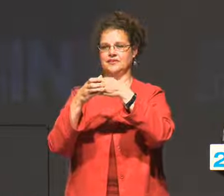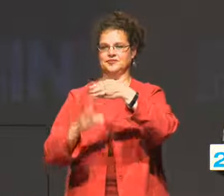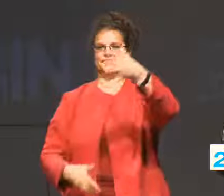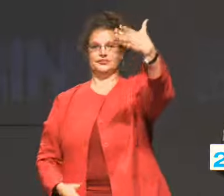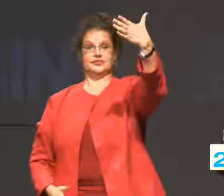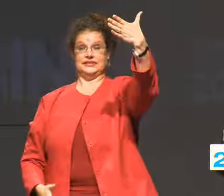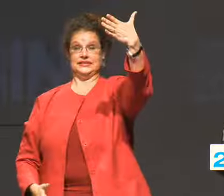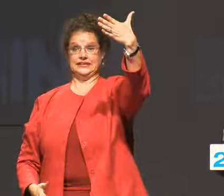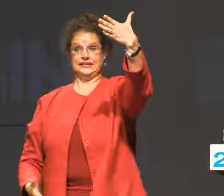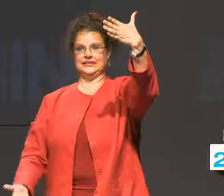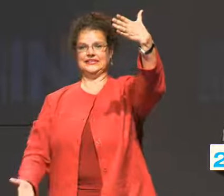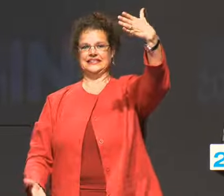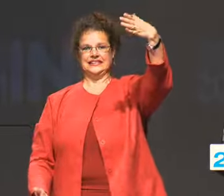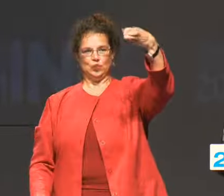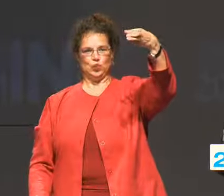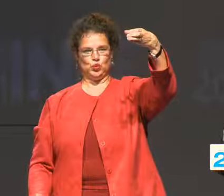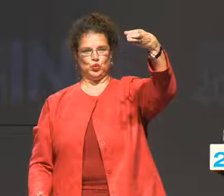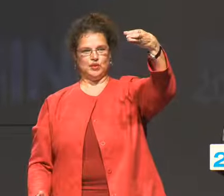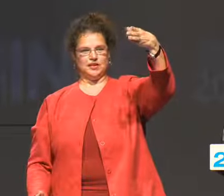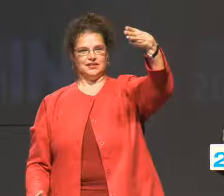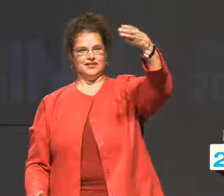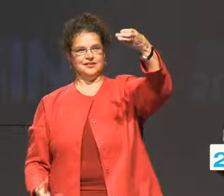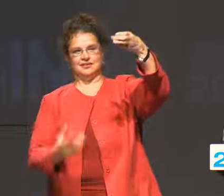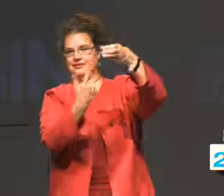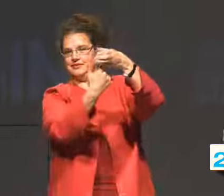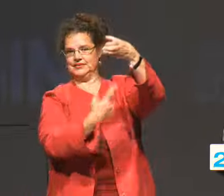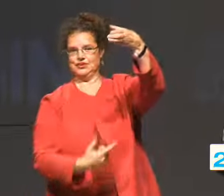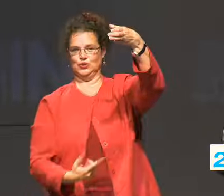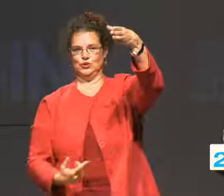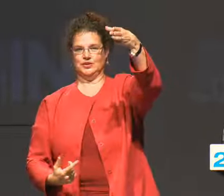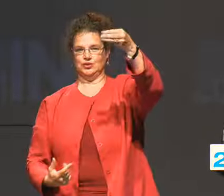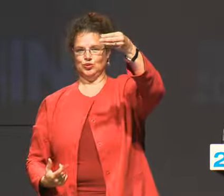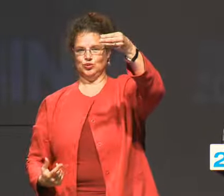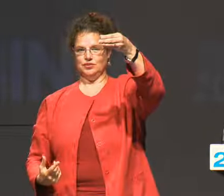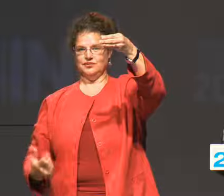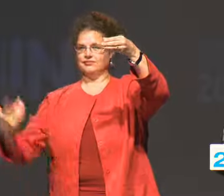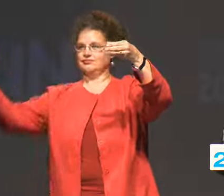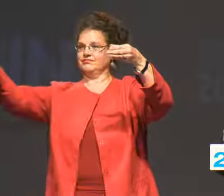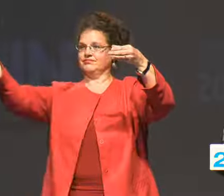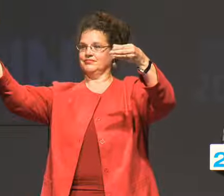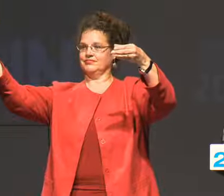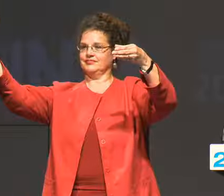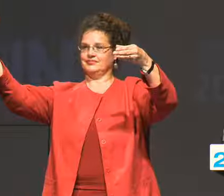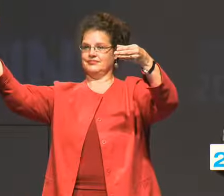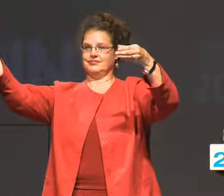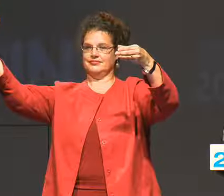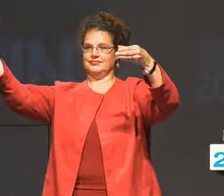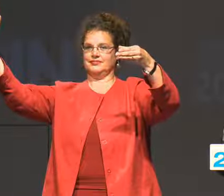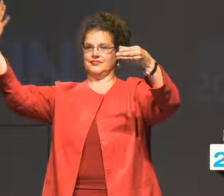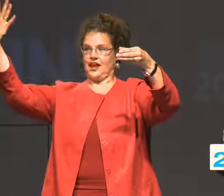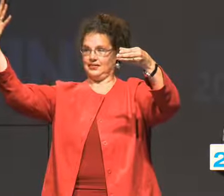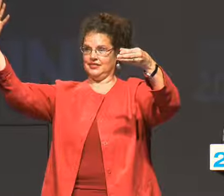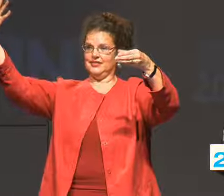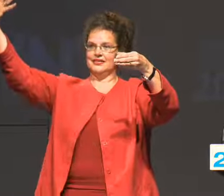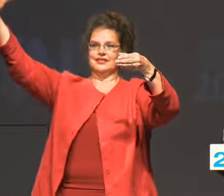Ja, und jetzt möchte ich Sie noch einmal auffordern, diese Begriffe nachzuahmen. Inklusion, gebären wir